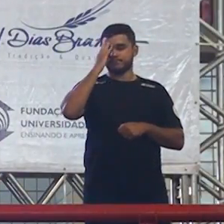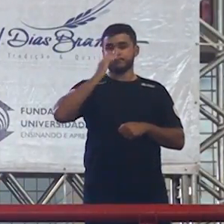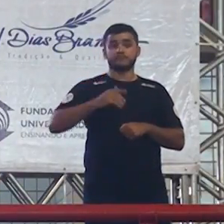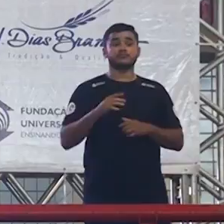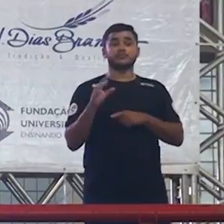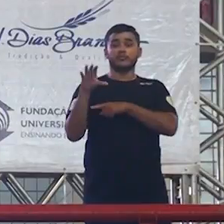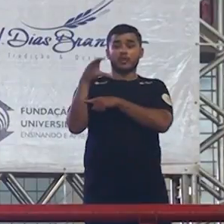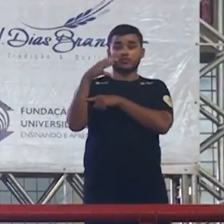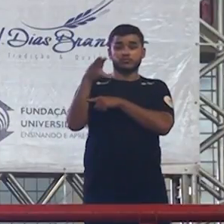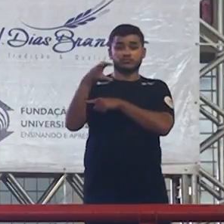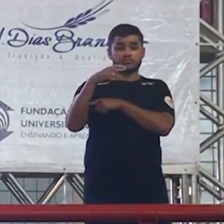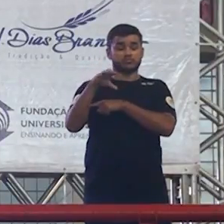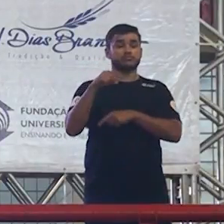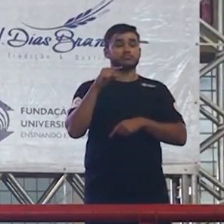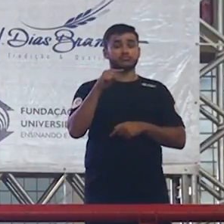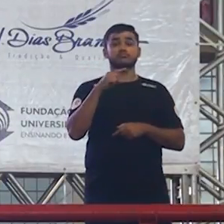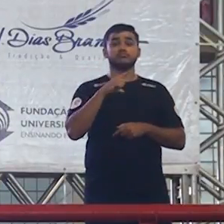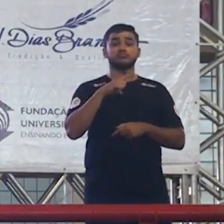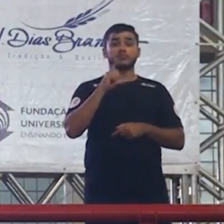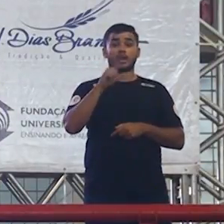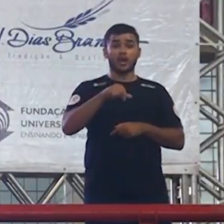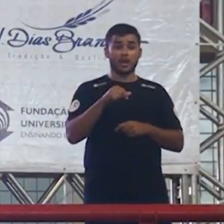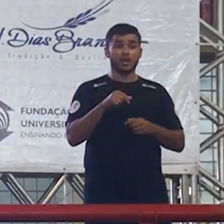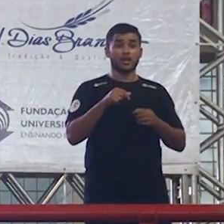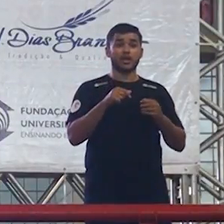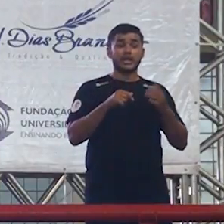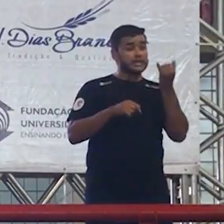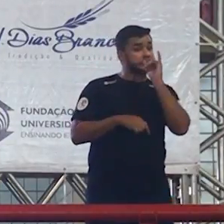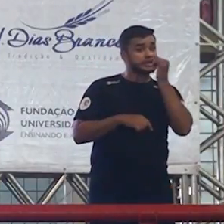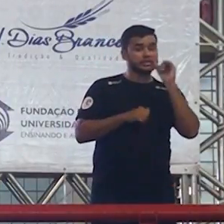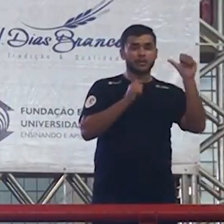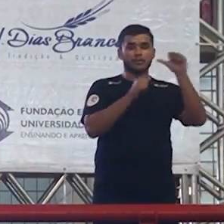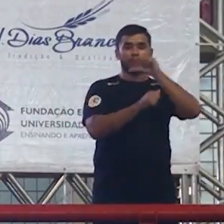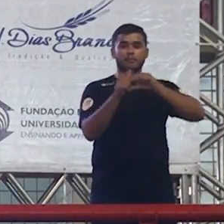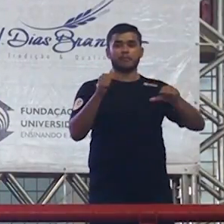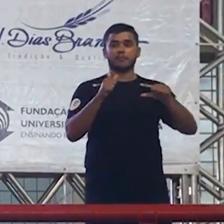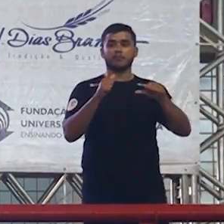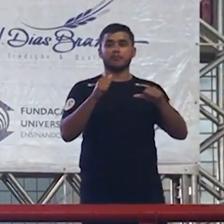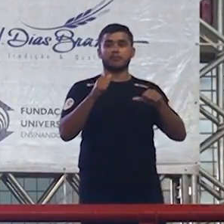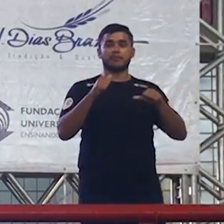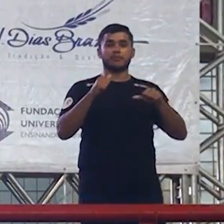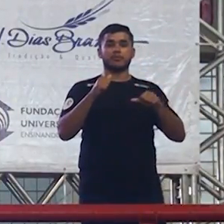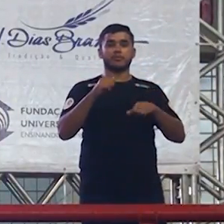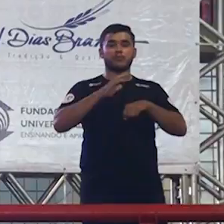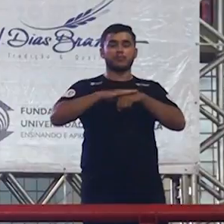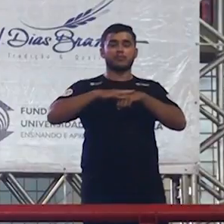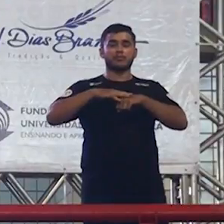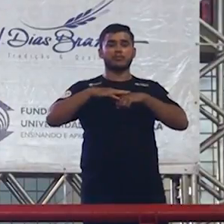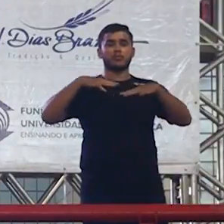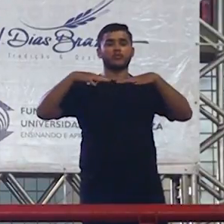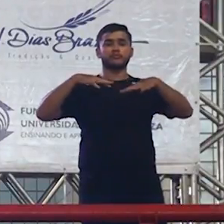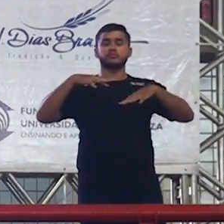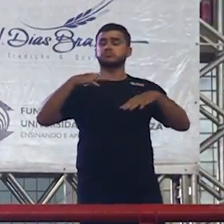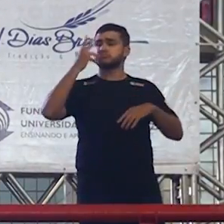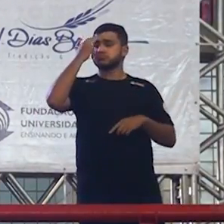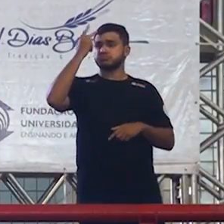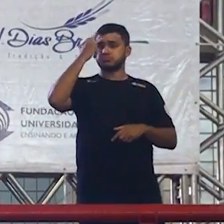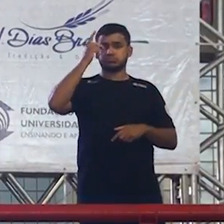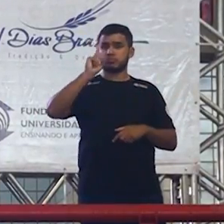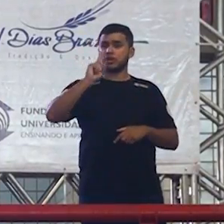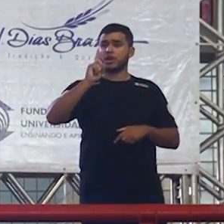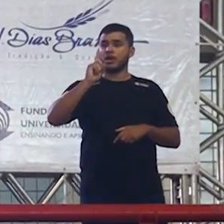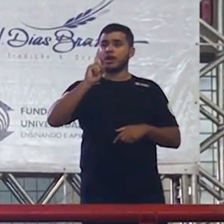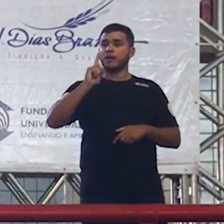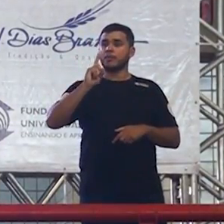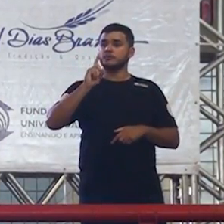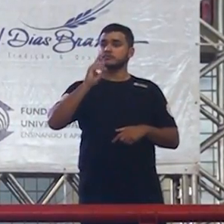Ventilador. Ventilador transforma energia elétrica em não gasta muita energia elétrica. Vocês estão